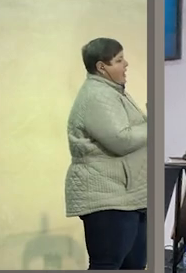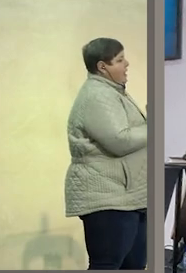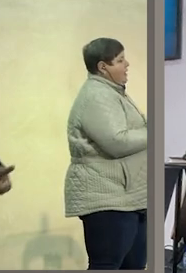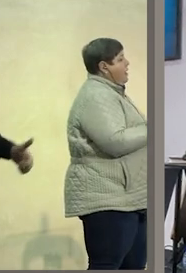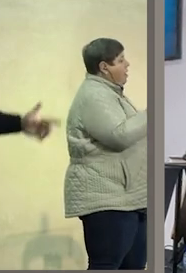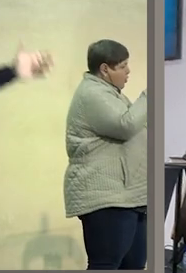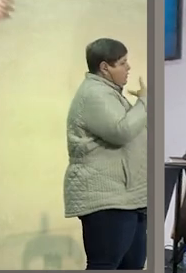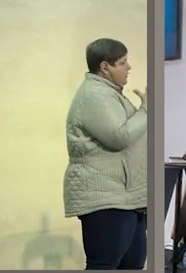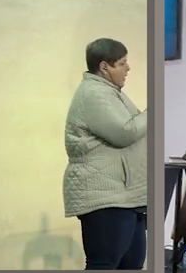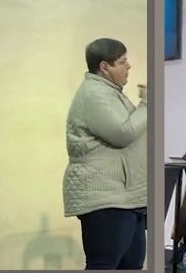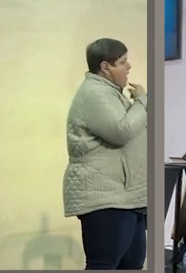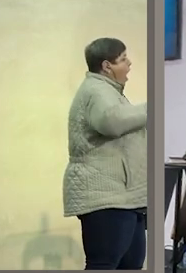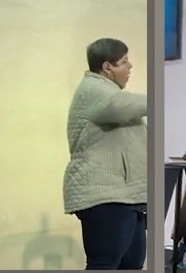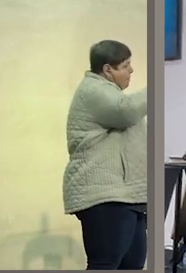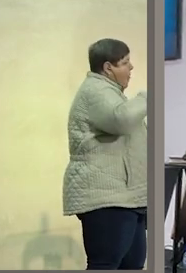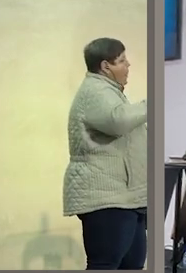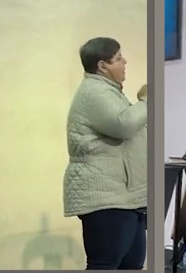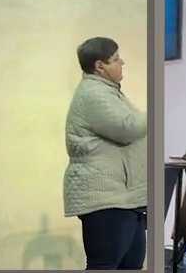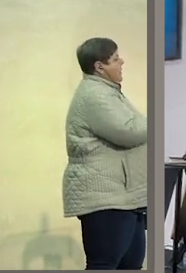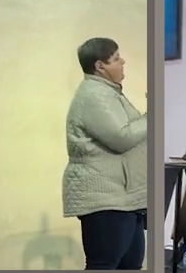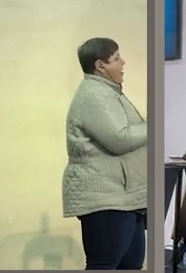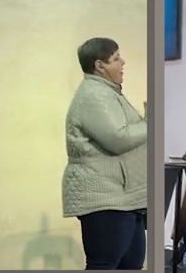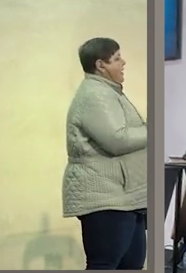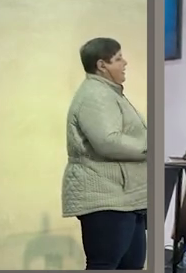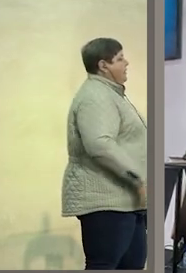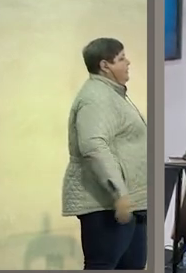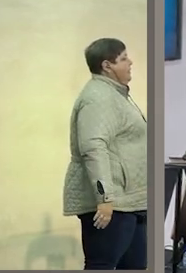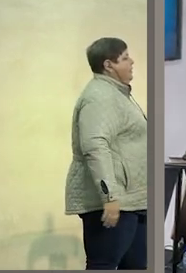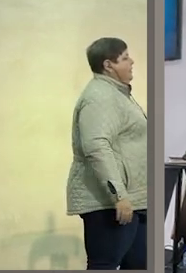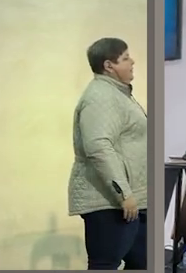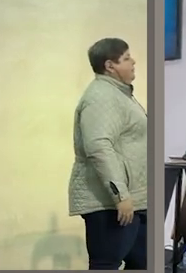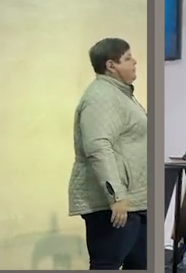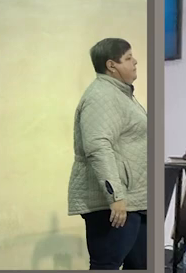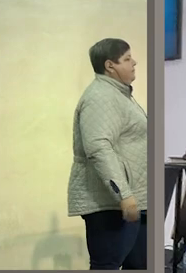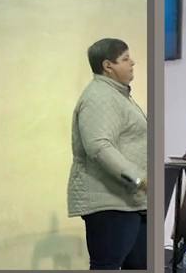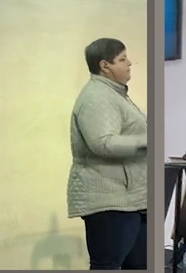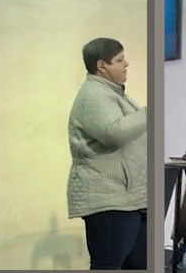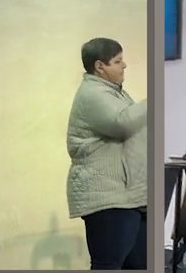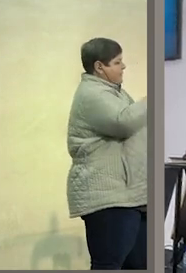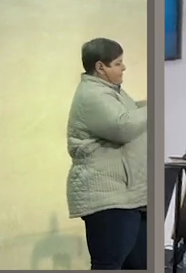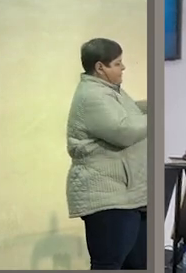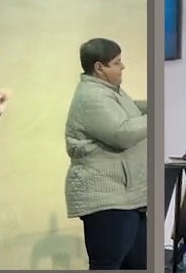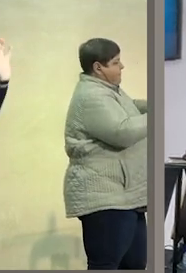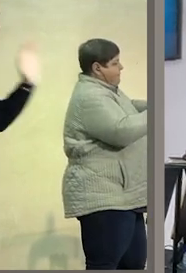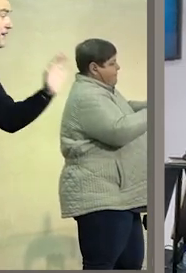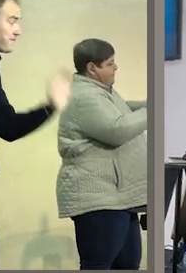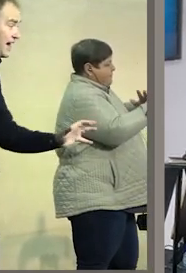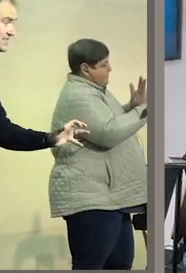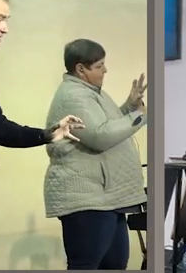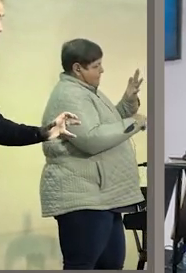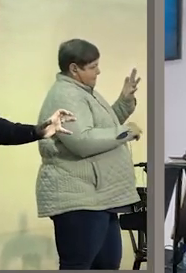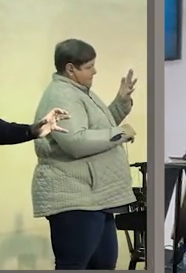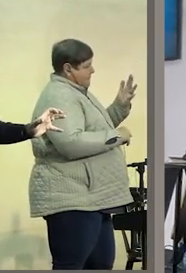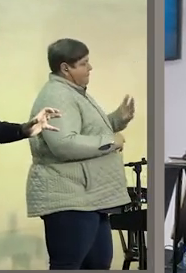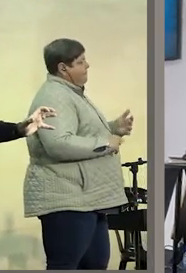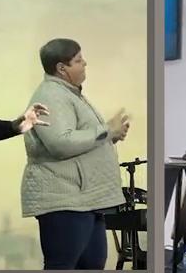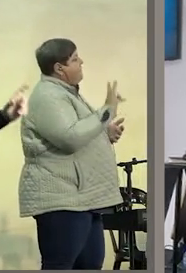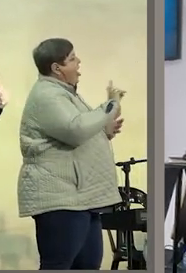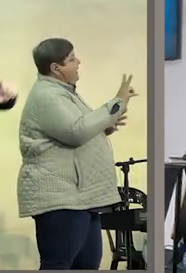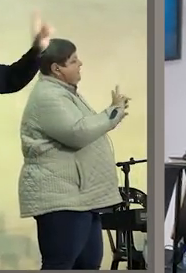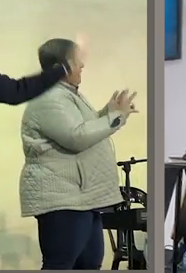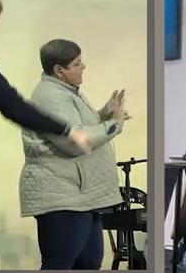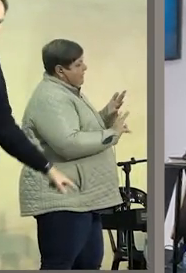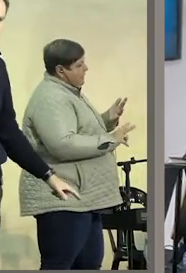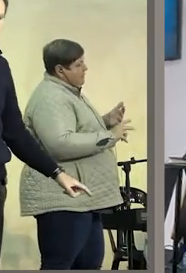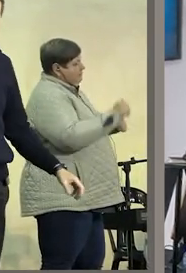saam met my, 1, 2, 3 is, almal van ons, dis almal van ons se werk. So ek gaan vir jou 5 verse gee, dis op jou raamwerk, 5 verse, wat ons